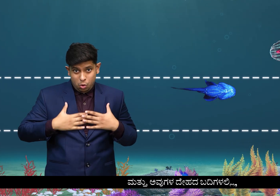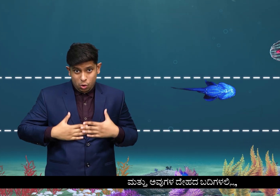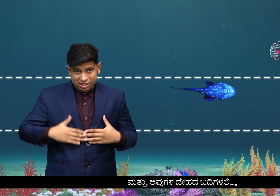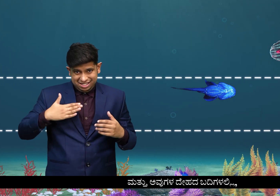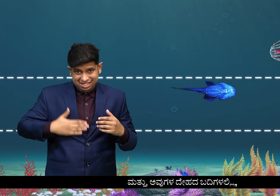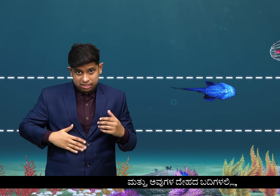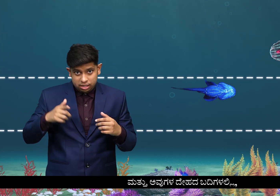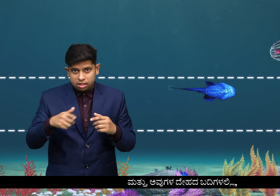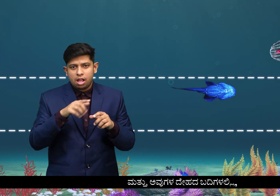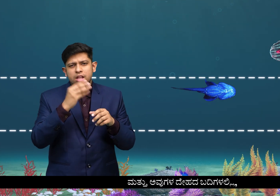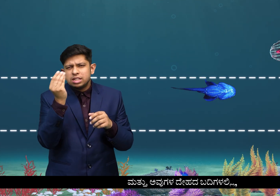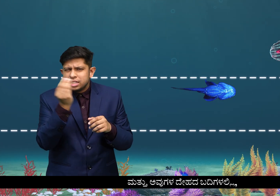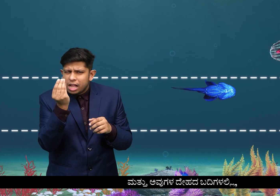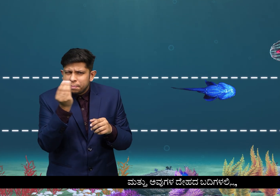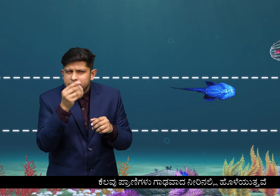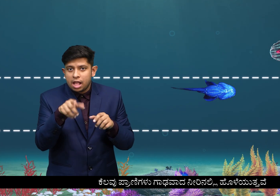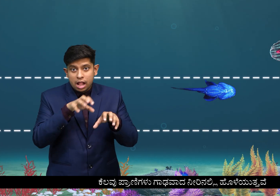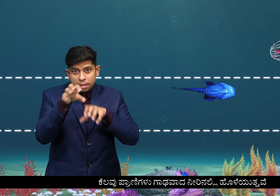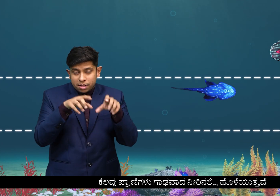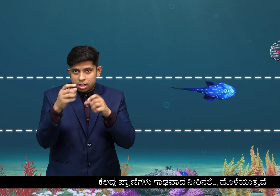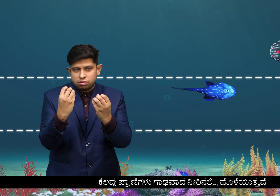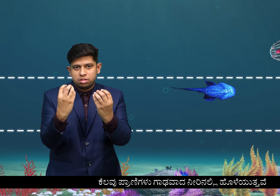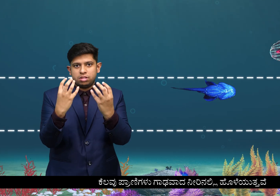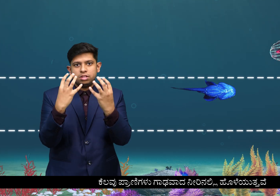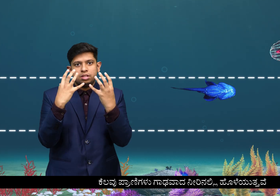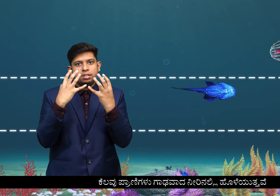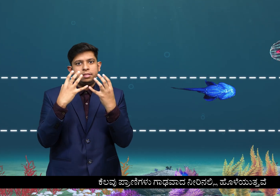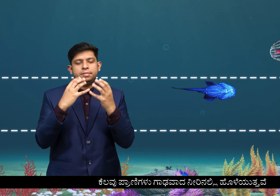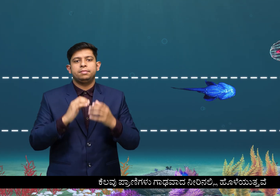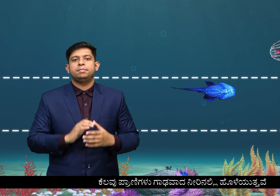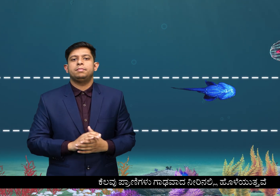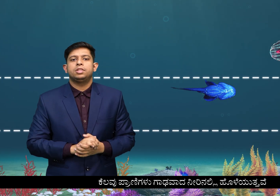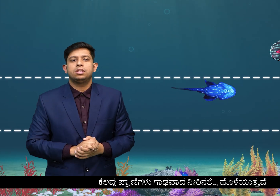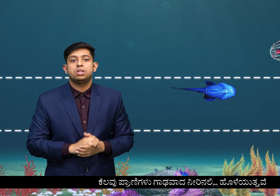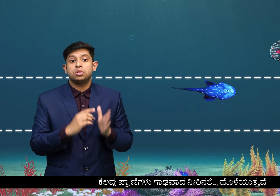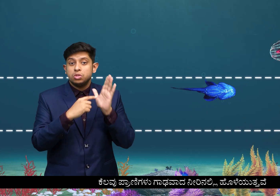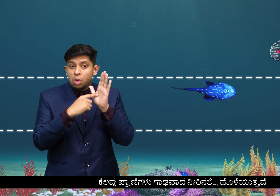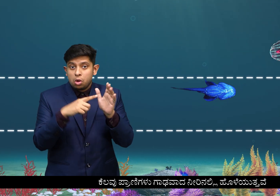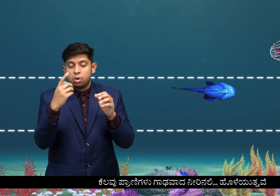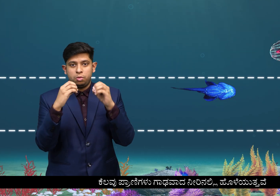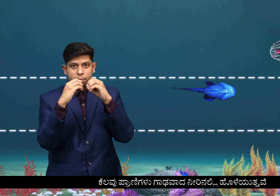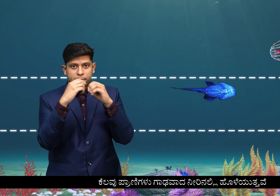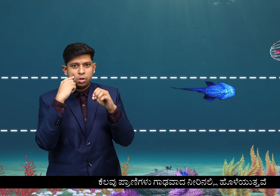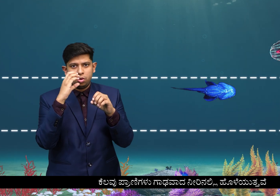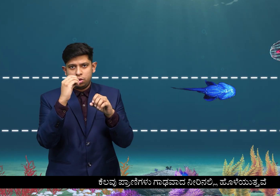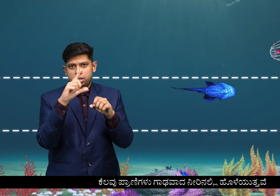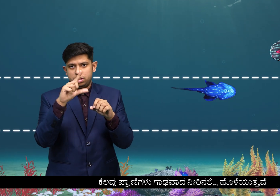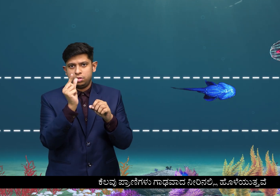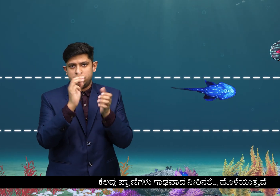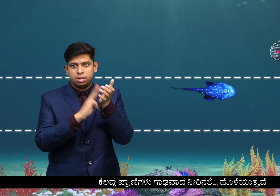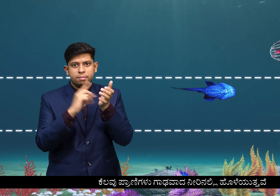ಮತ್ತು ಅವುಗಳ ದೇಹದ ಬದಿಗಳಲ್ಲಿ ಕೆಲವು ಪ್ರಾಣಿಗಳು ಗಾಢವಾದ ನೀರಿನಲ್ಲಿ ಹೊಳೆಯುತ್ತವೆ.